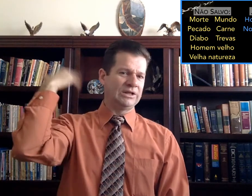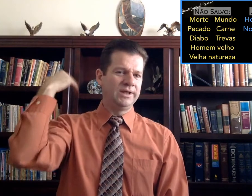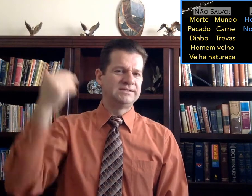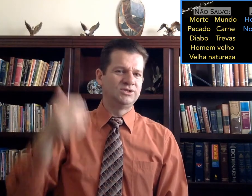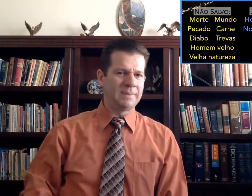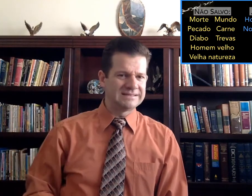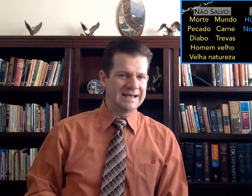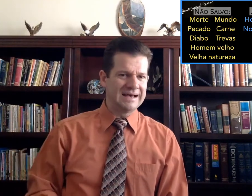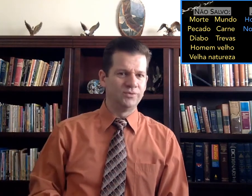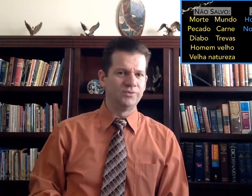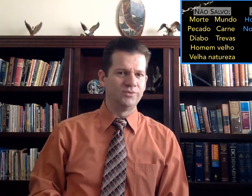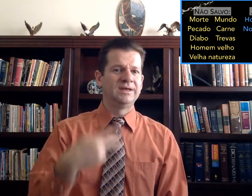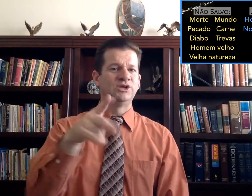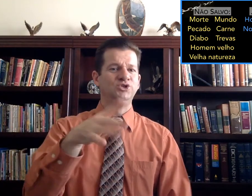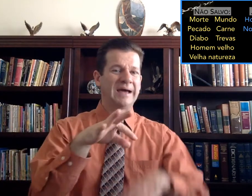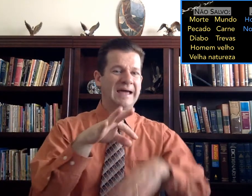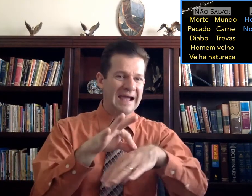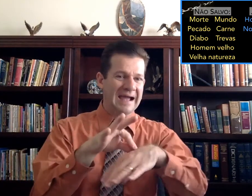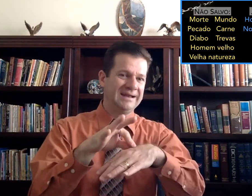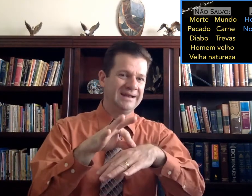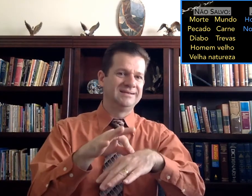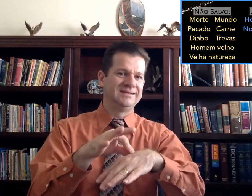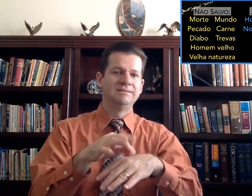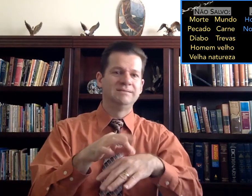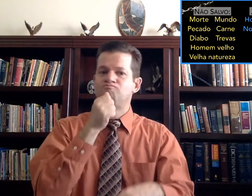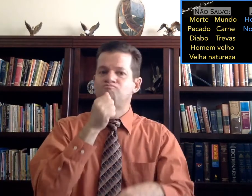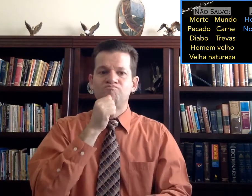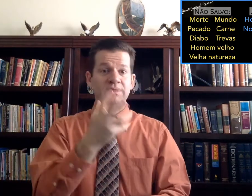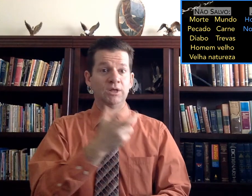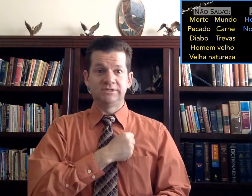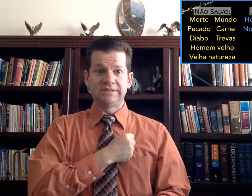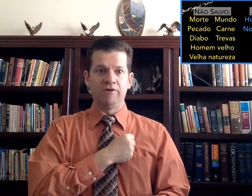natureza no passado, sua carne, não salva.